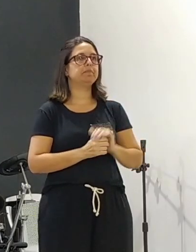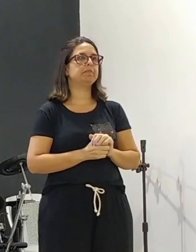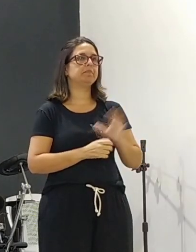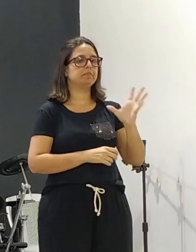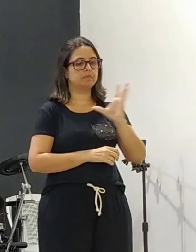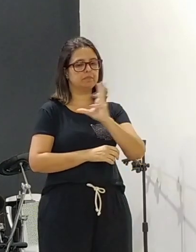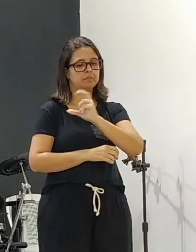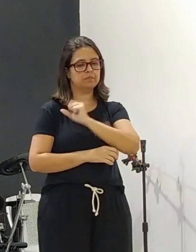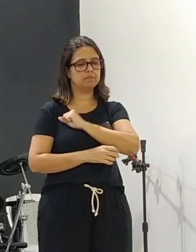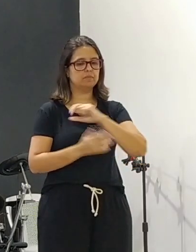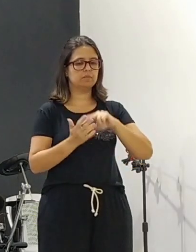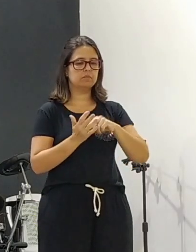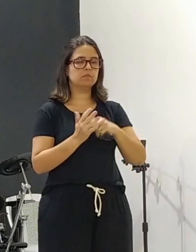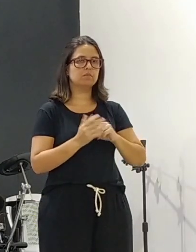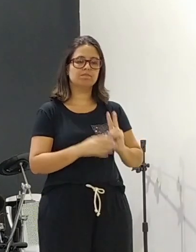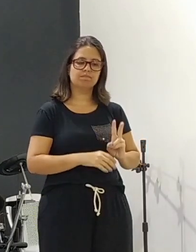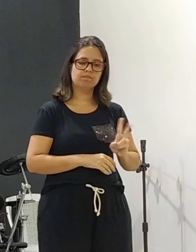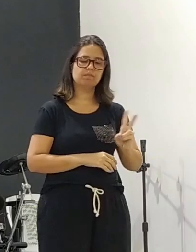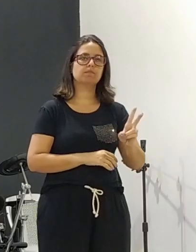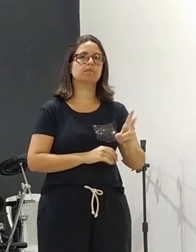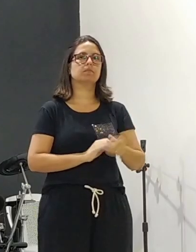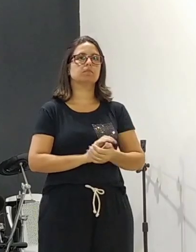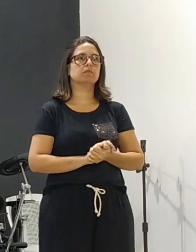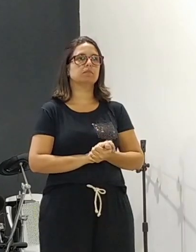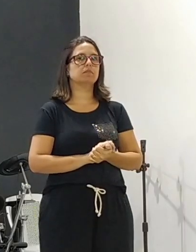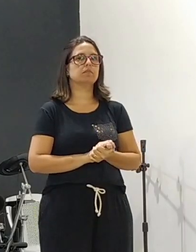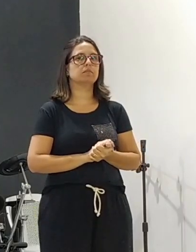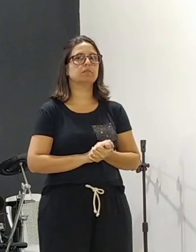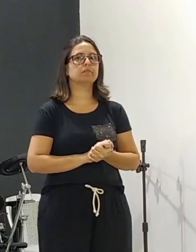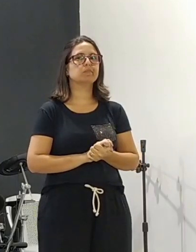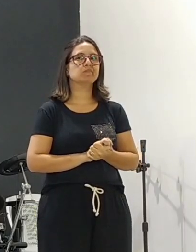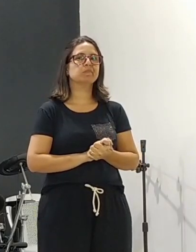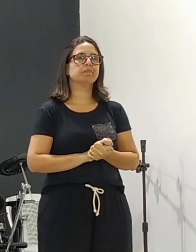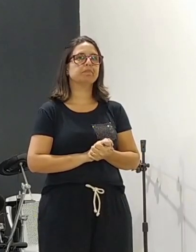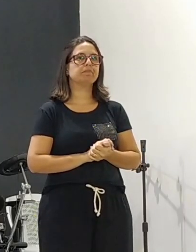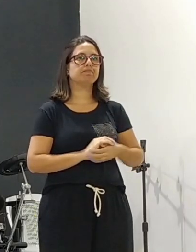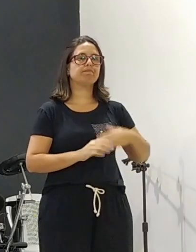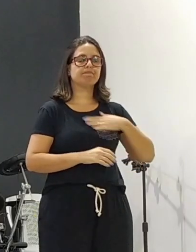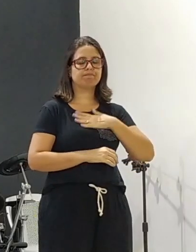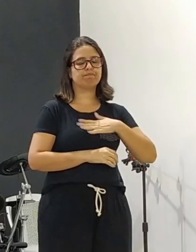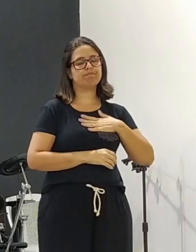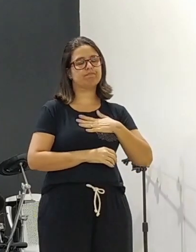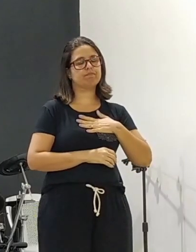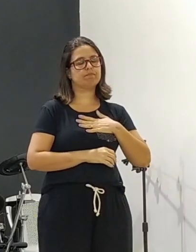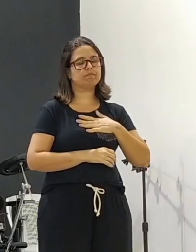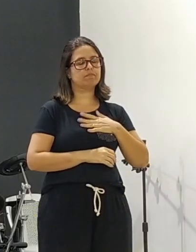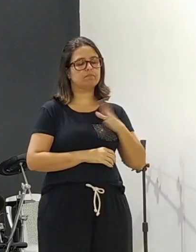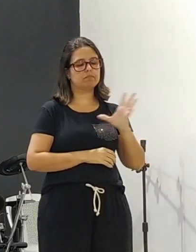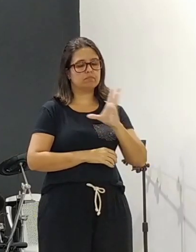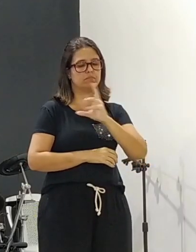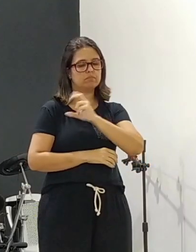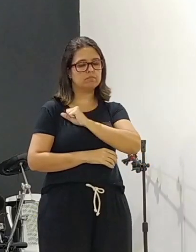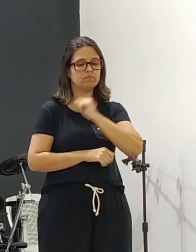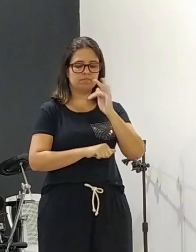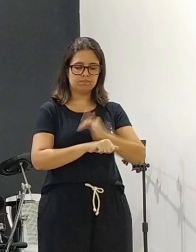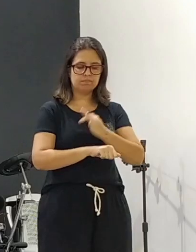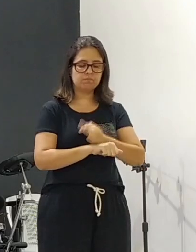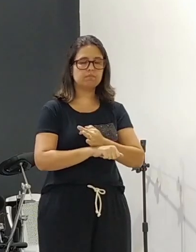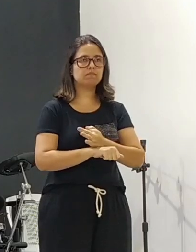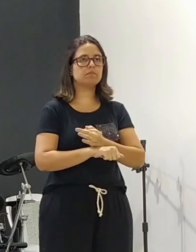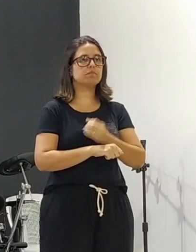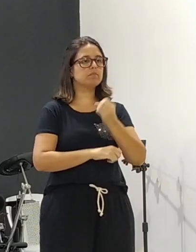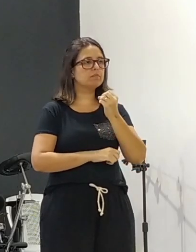o amor que não se cansa, a benignidade é o amor que suporta, a